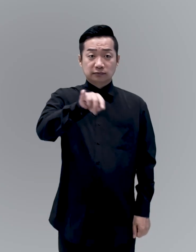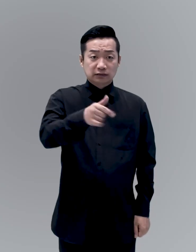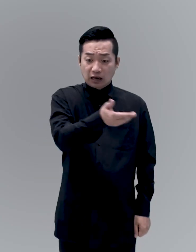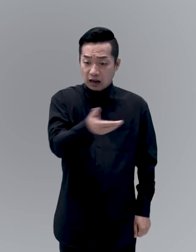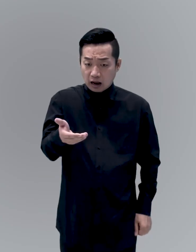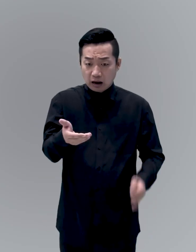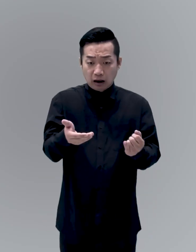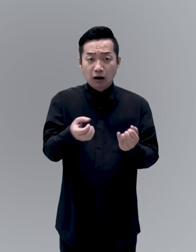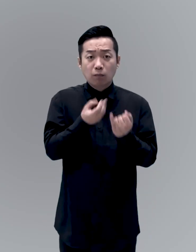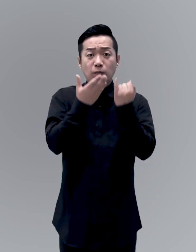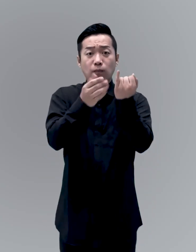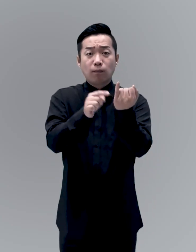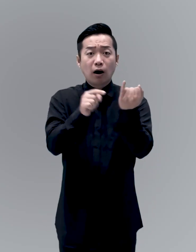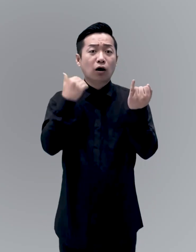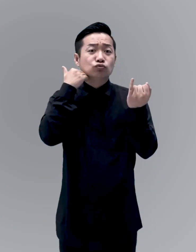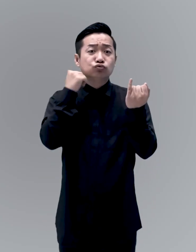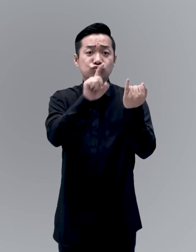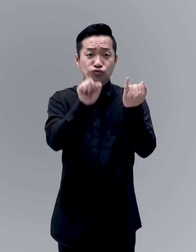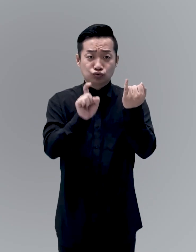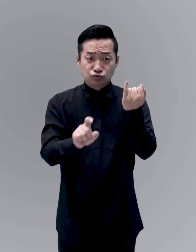센강이 토해낸 여자는 누구인가?